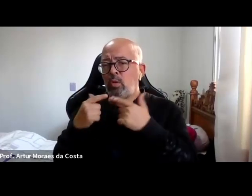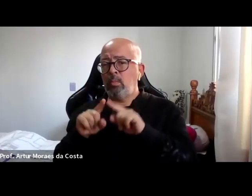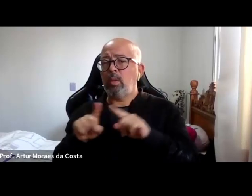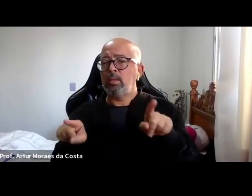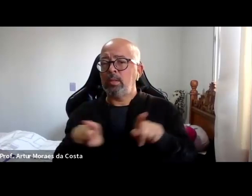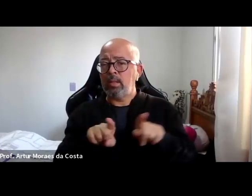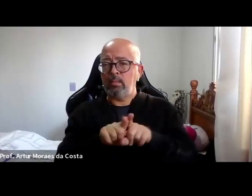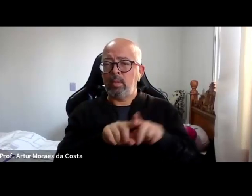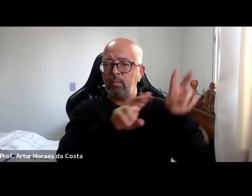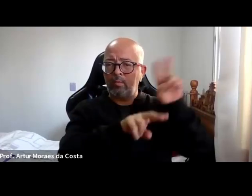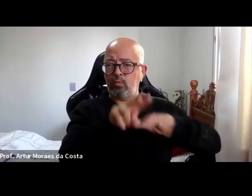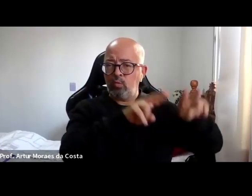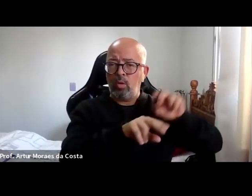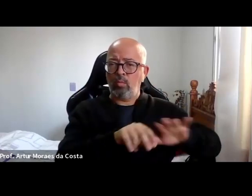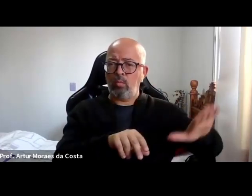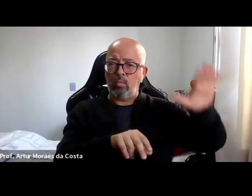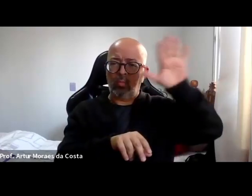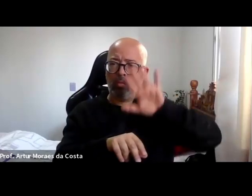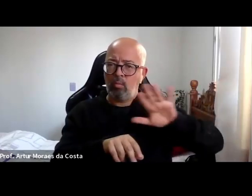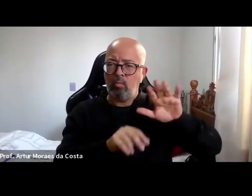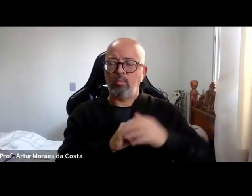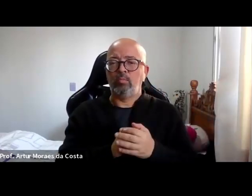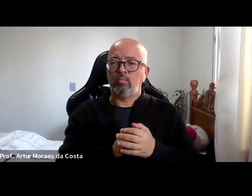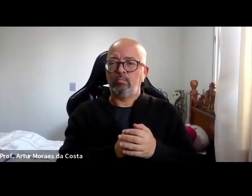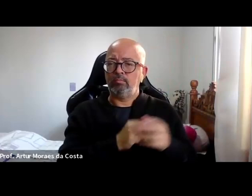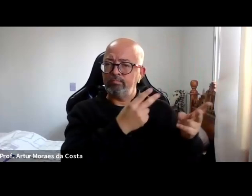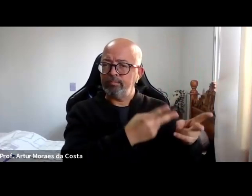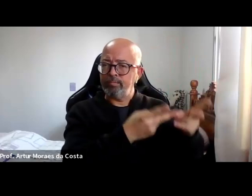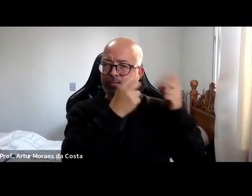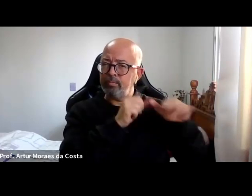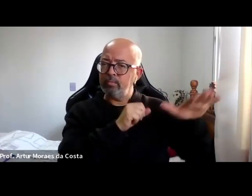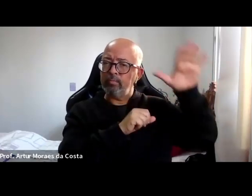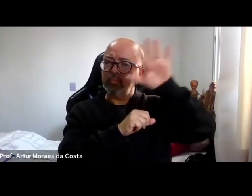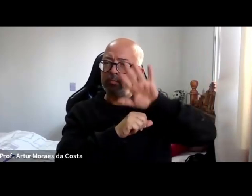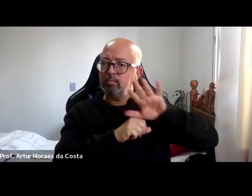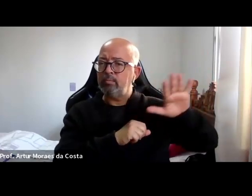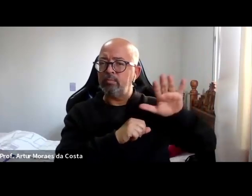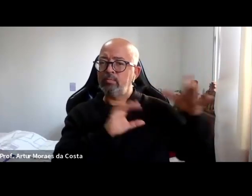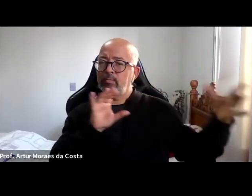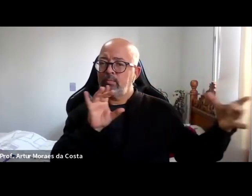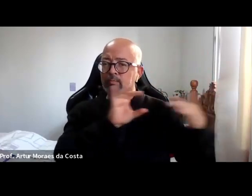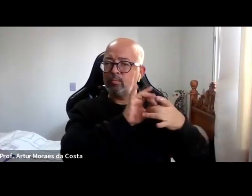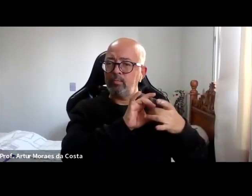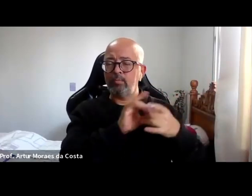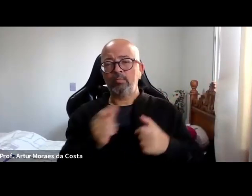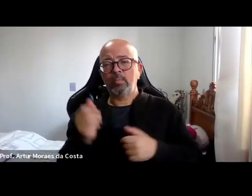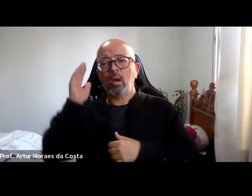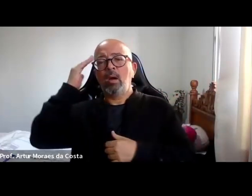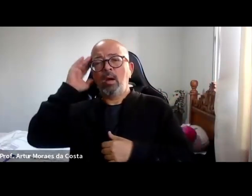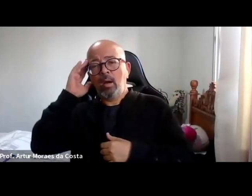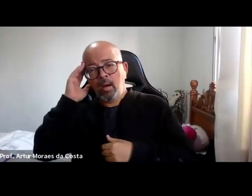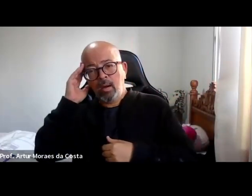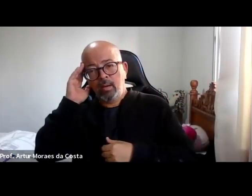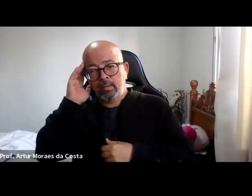sea como coherente para ella y tenga todos los elementos que le permitan a la persona solo cega poder